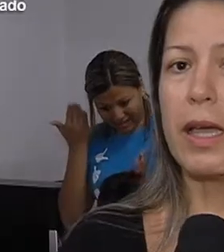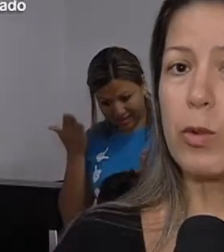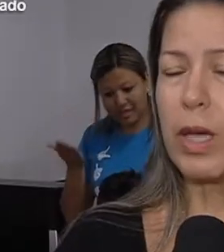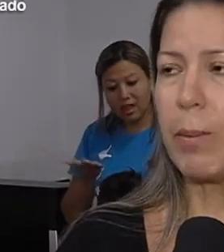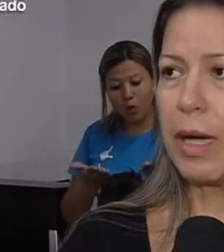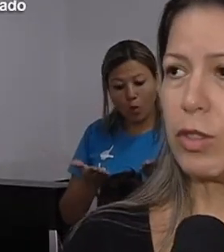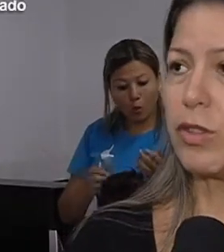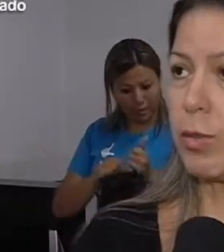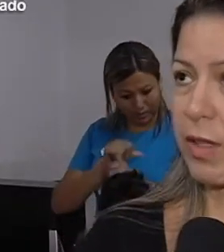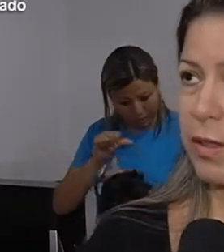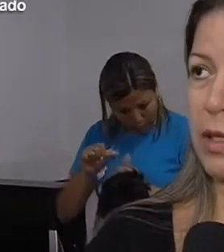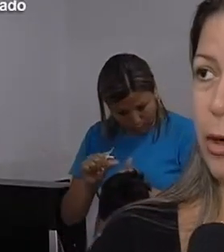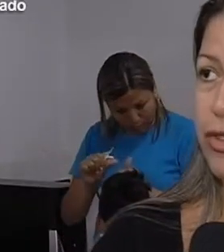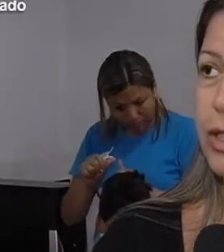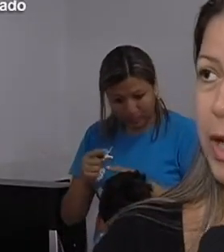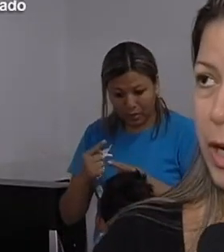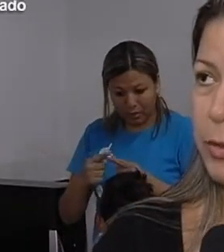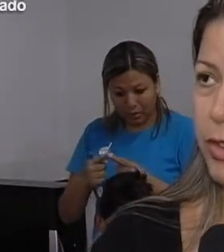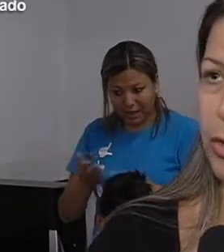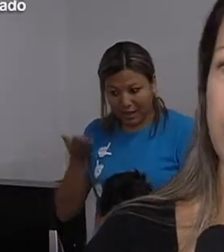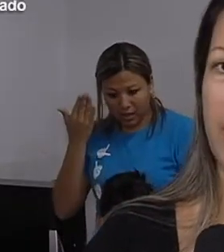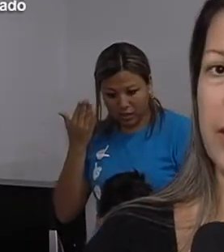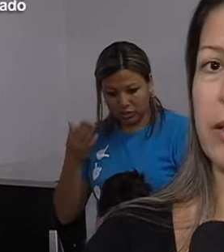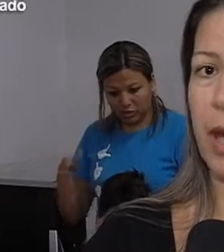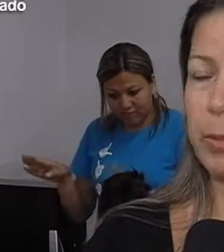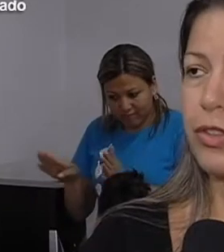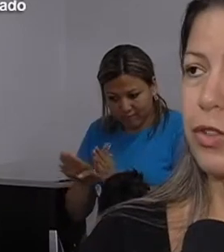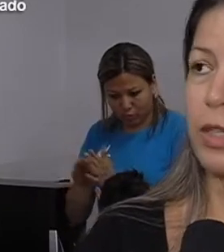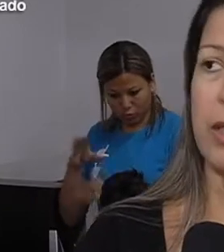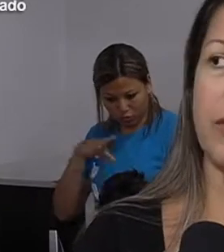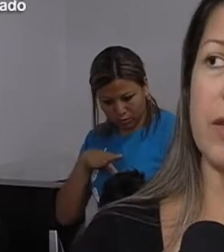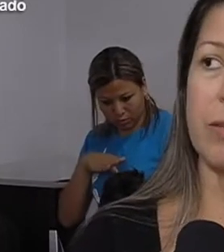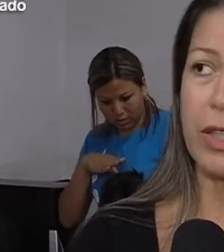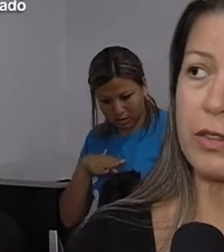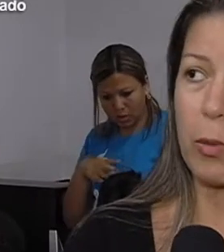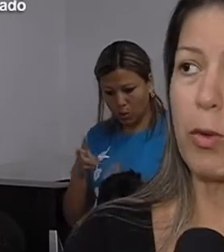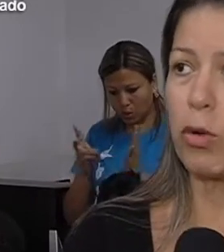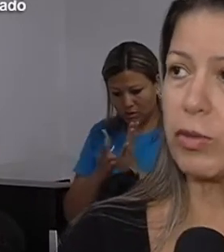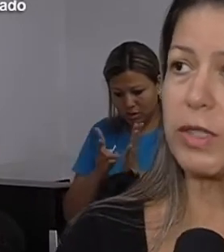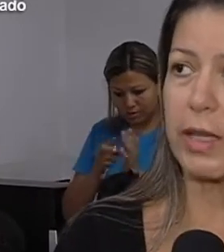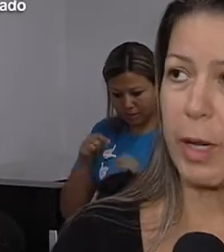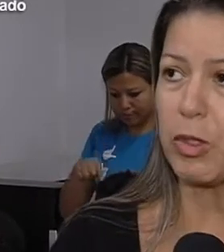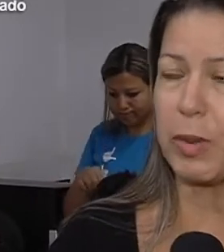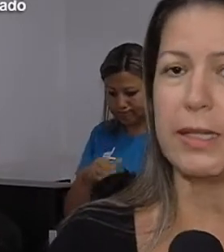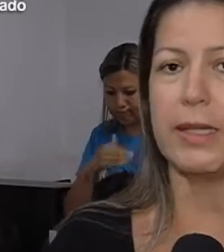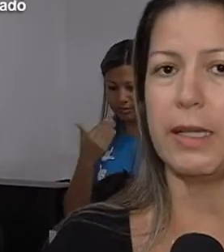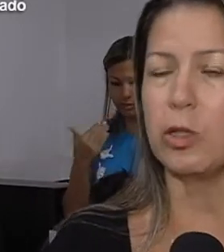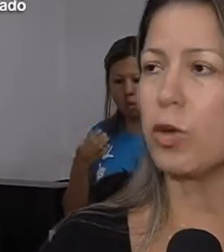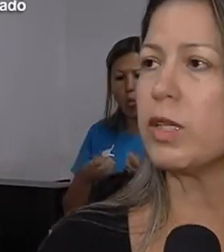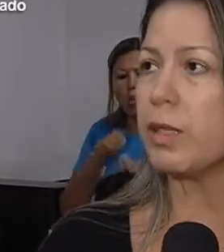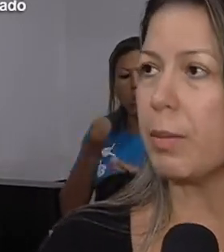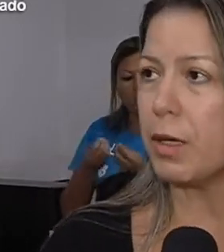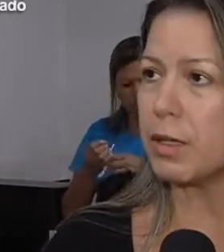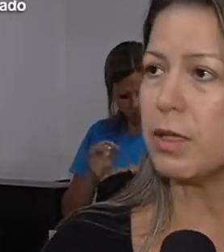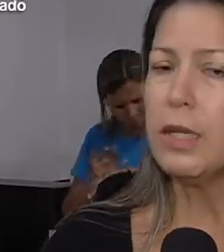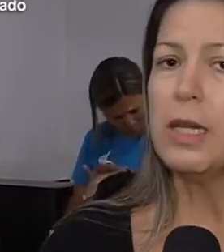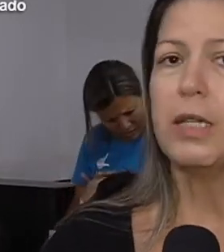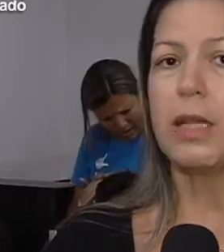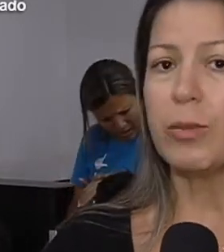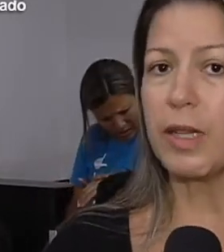em cuiabá nós temos a central de intérprete onde tem intérprete só que infelizmente são poucos intérpretes para atender toda a